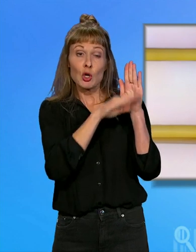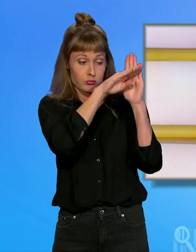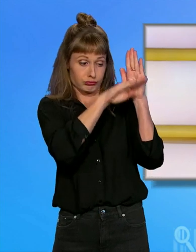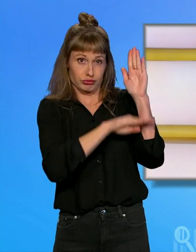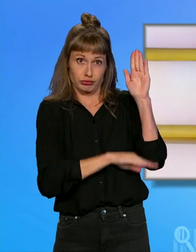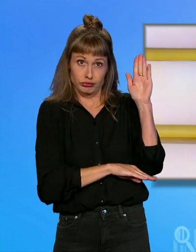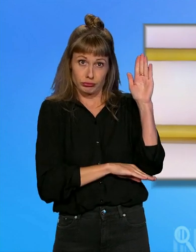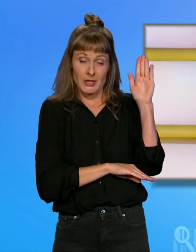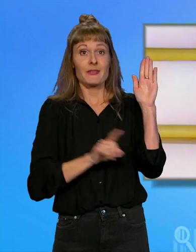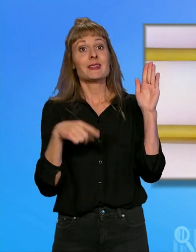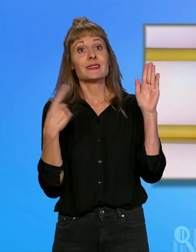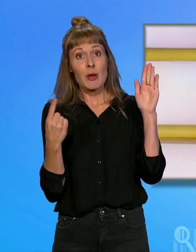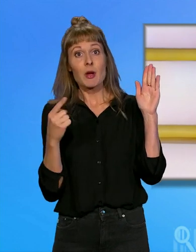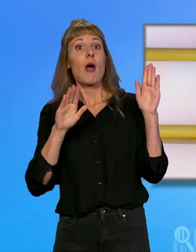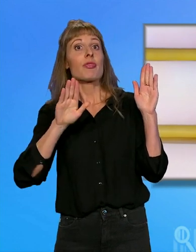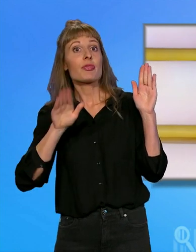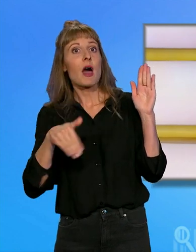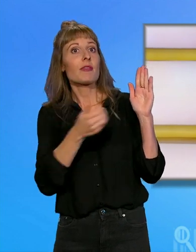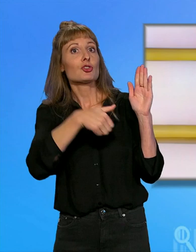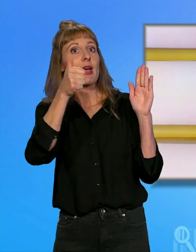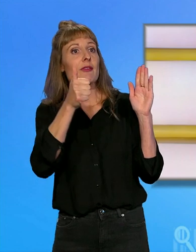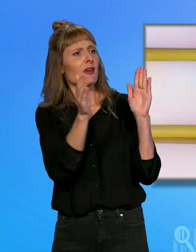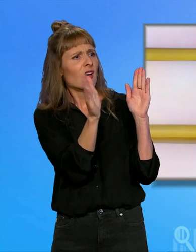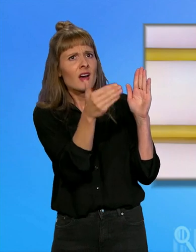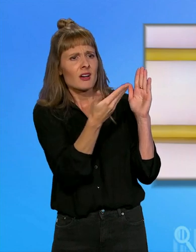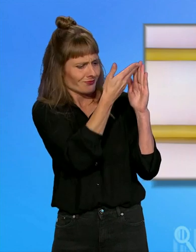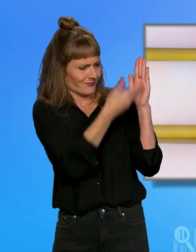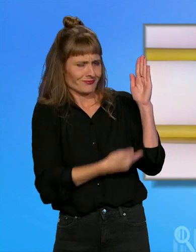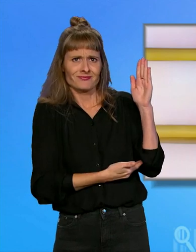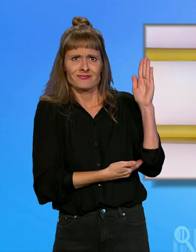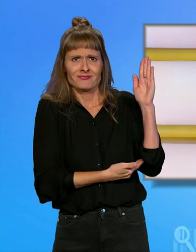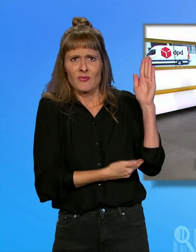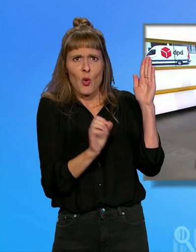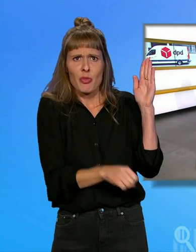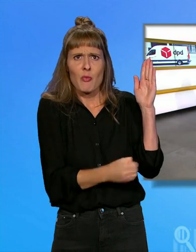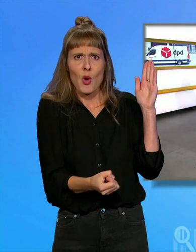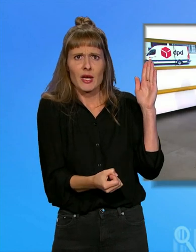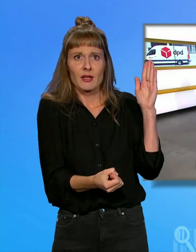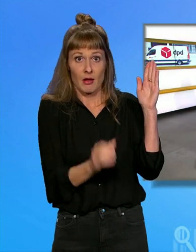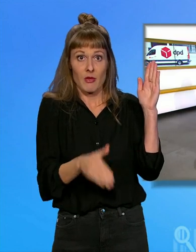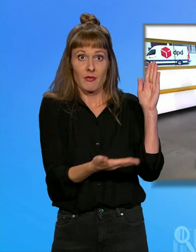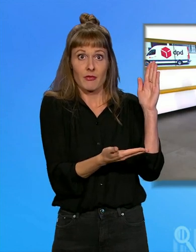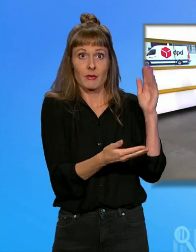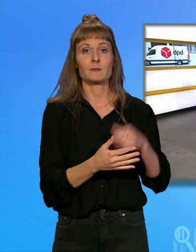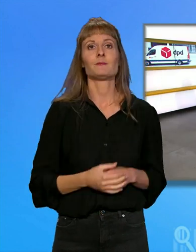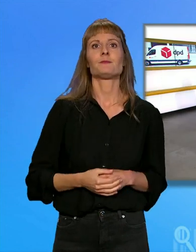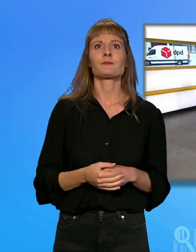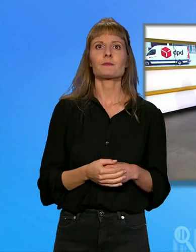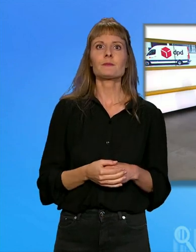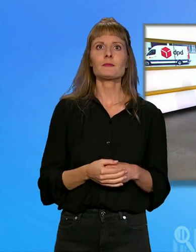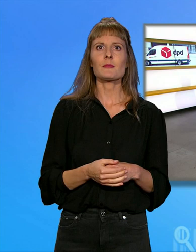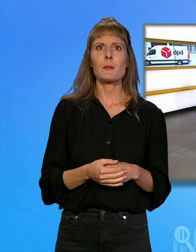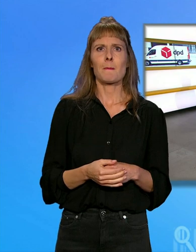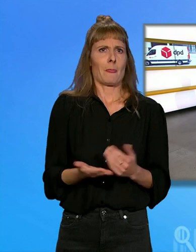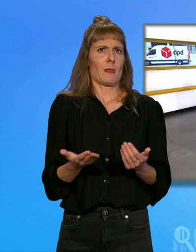seinem Subunternehmerchef zu gehen und zu sagen, das ist zu lang und für solche Fälle gibt es Überhangfallen. Offenbar funktioniert es